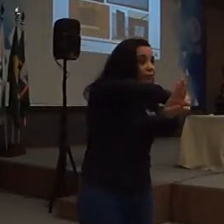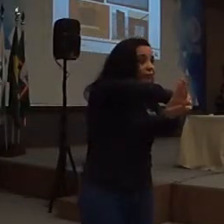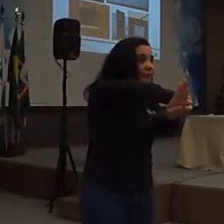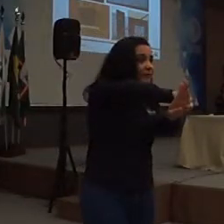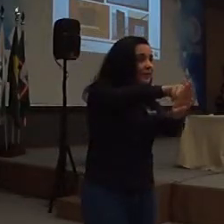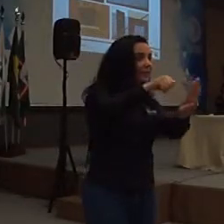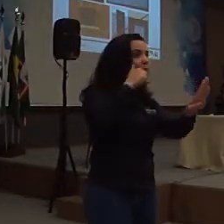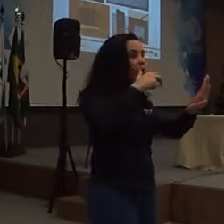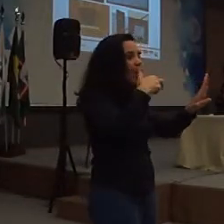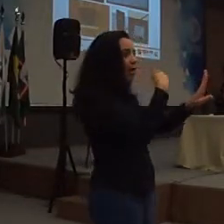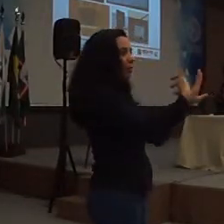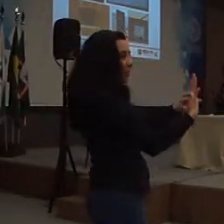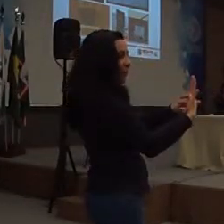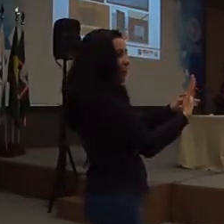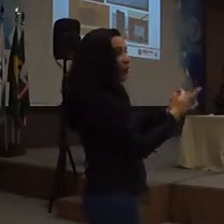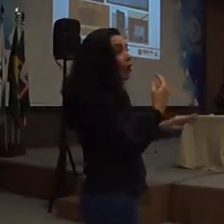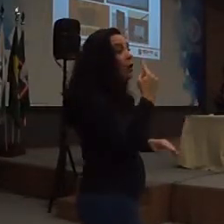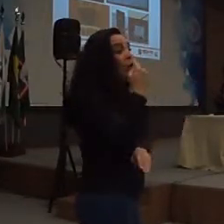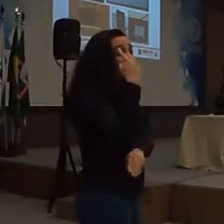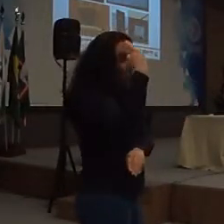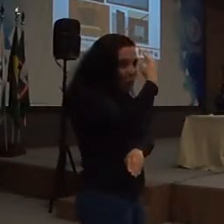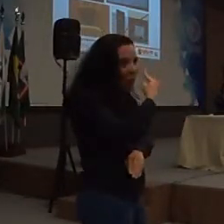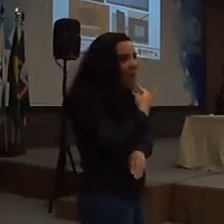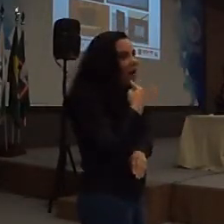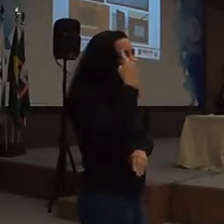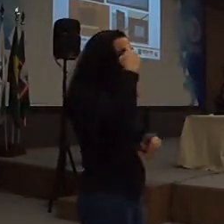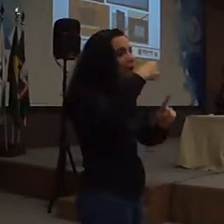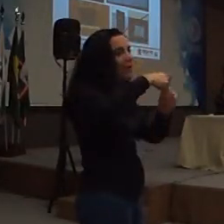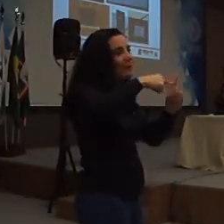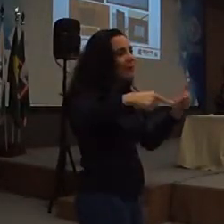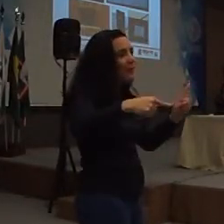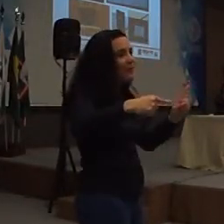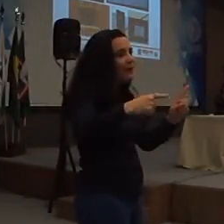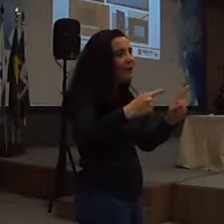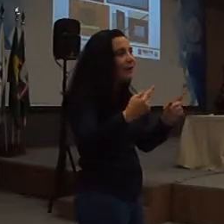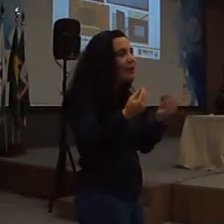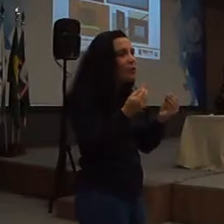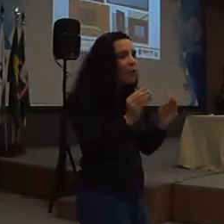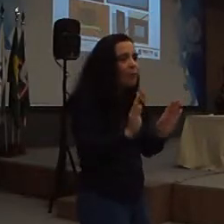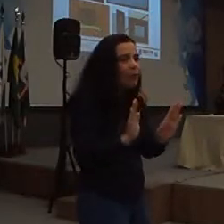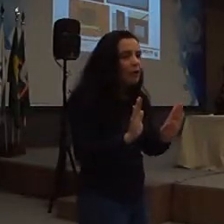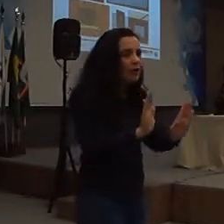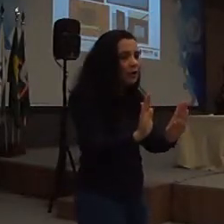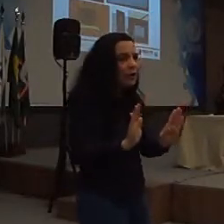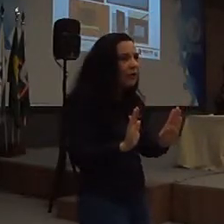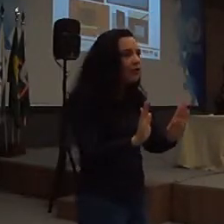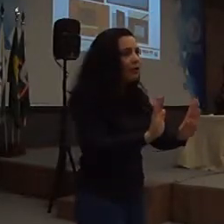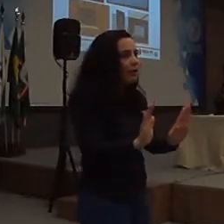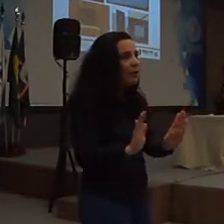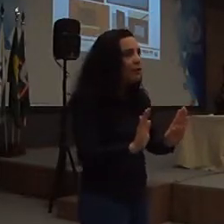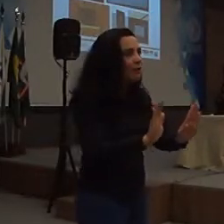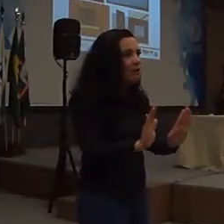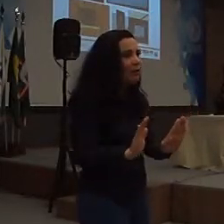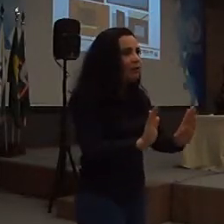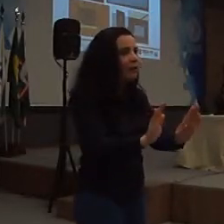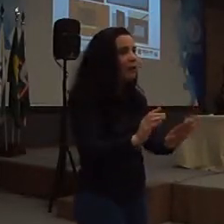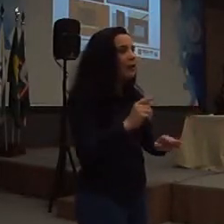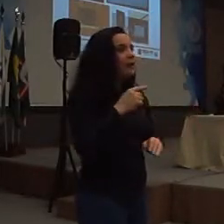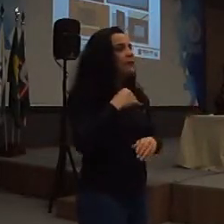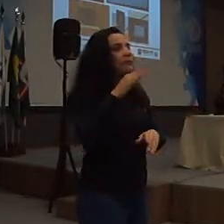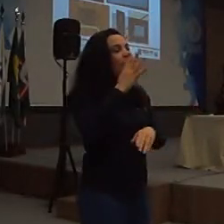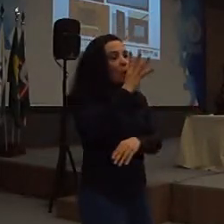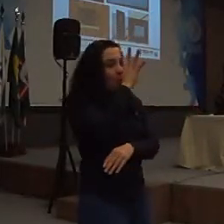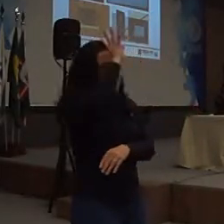porta. Levaram 1 hora e meia entre a queda dela e o bombeiro